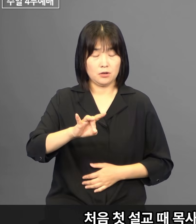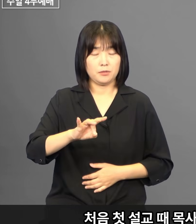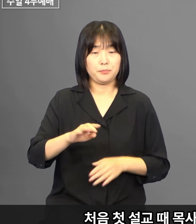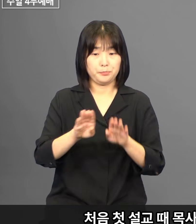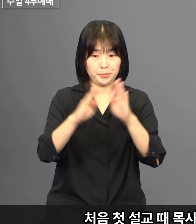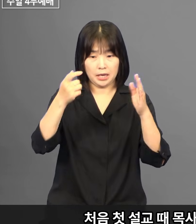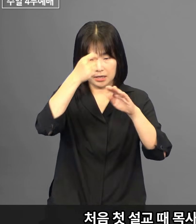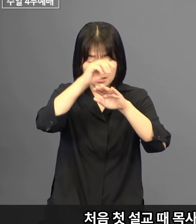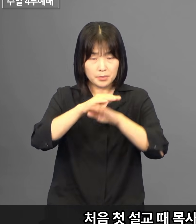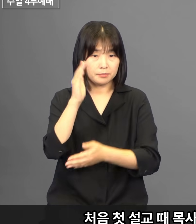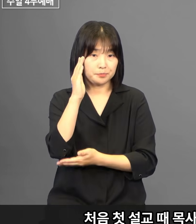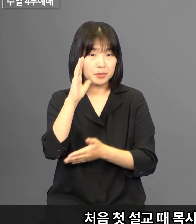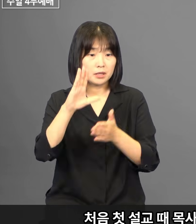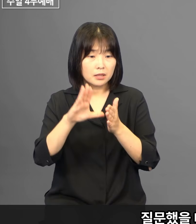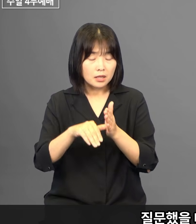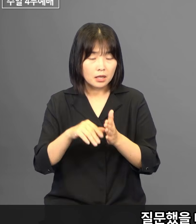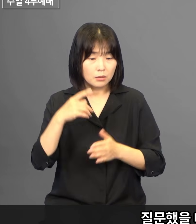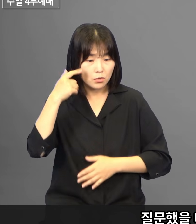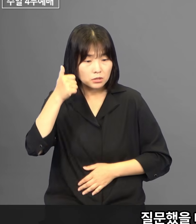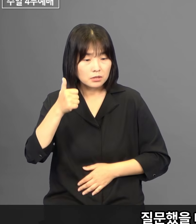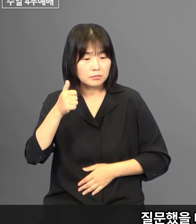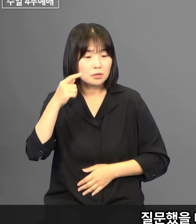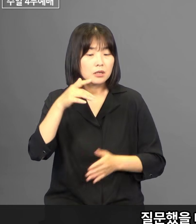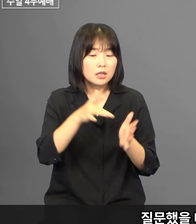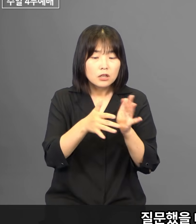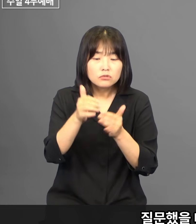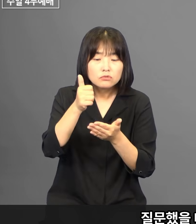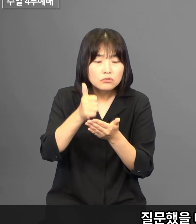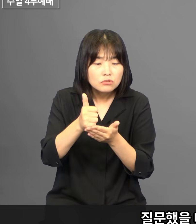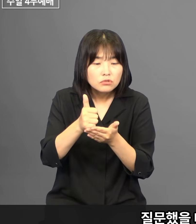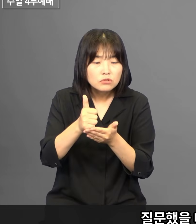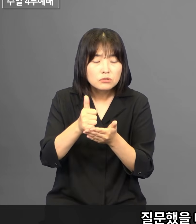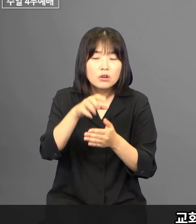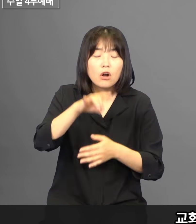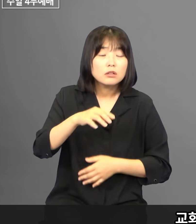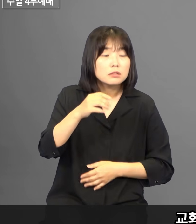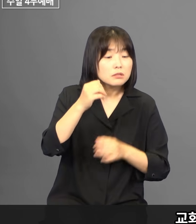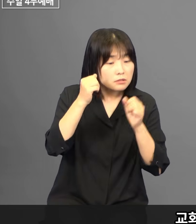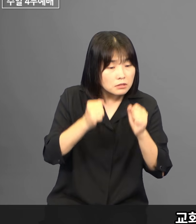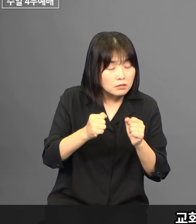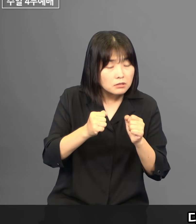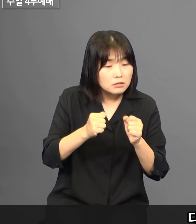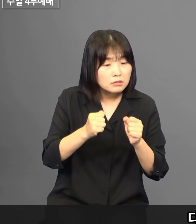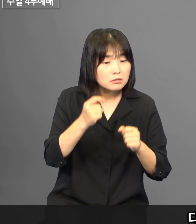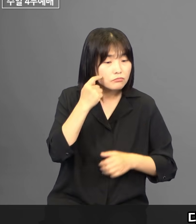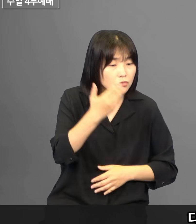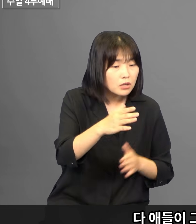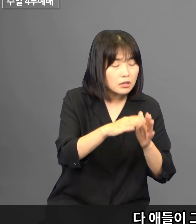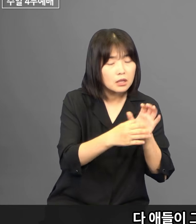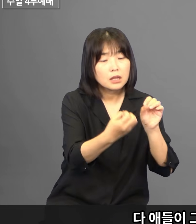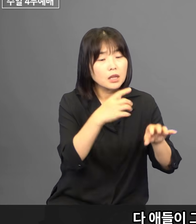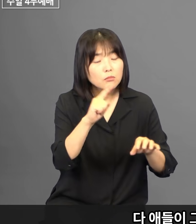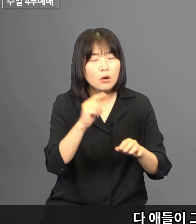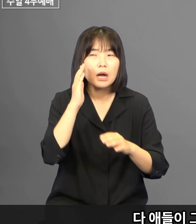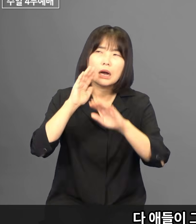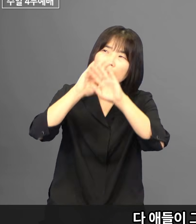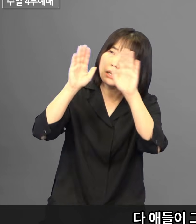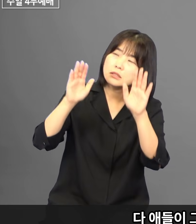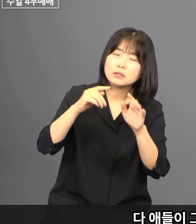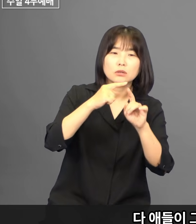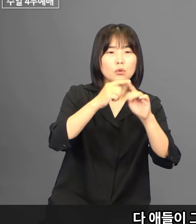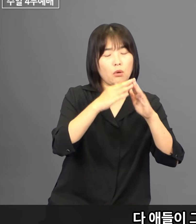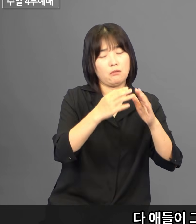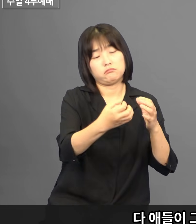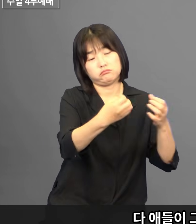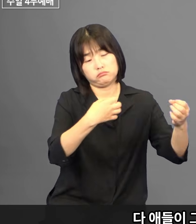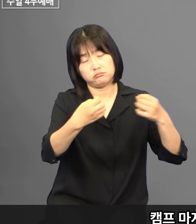목사님이 예수님이 어디 계시냐고 질문했을 때 하늘에 계십니다, 교회에 계십니다, 다 애들이 그렇게 대답을